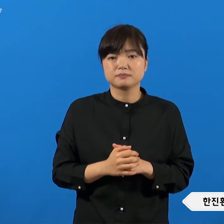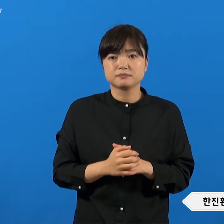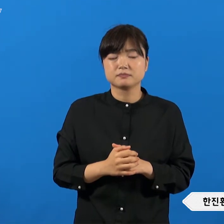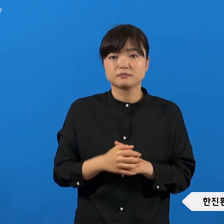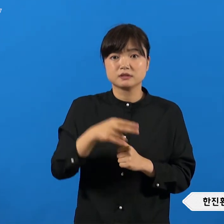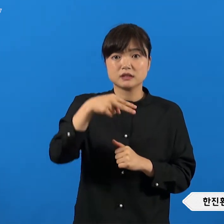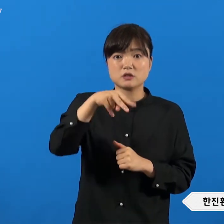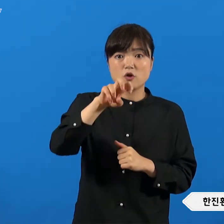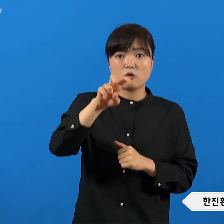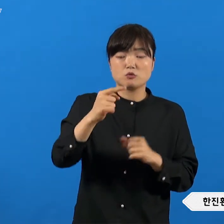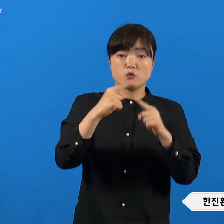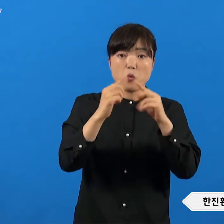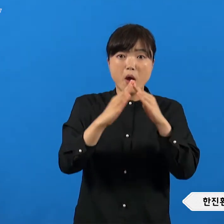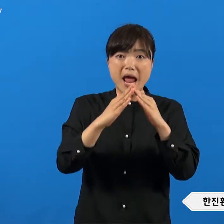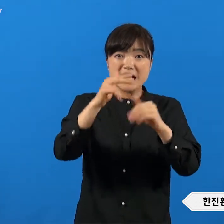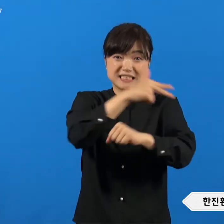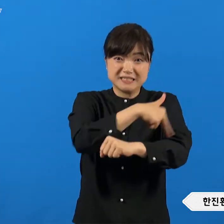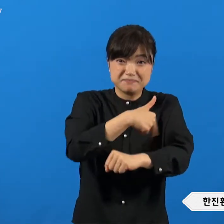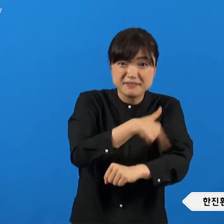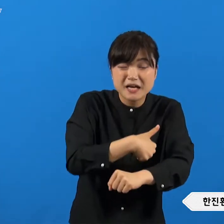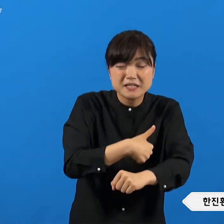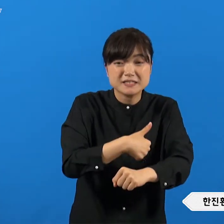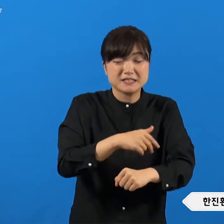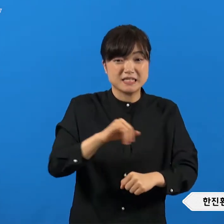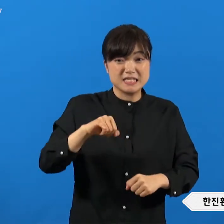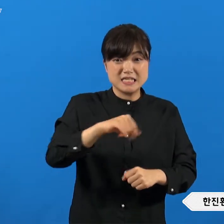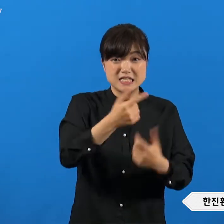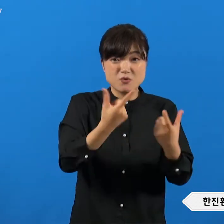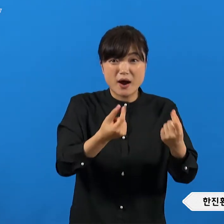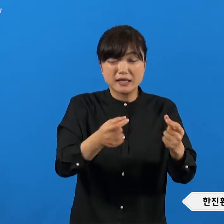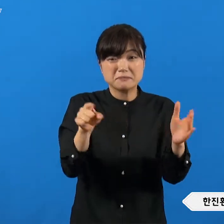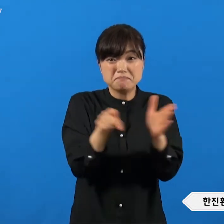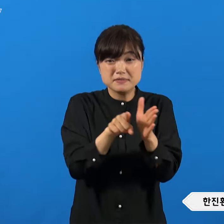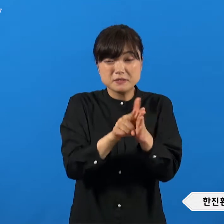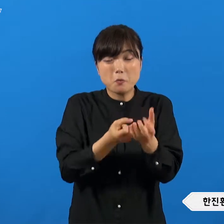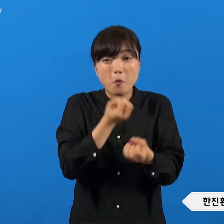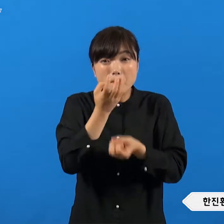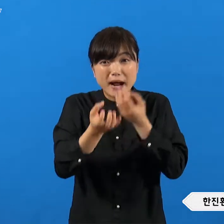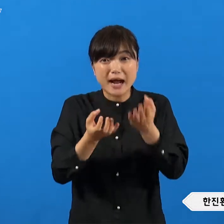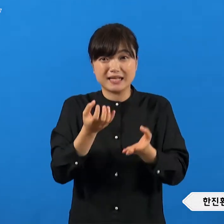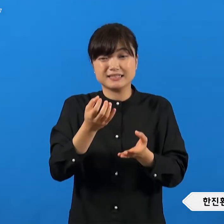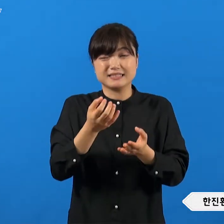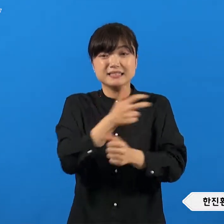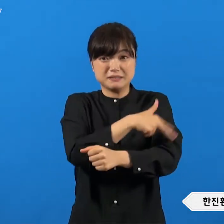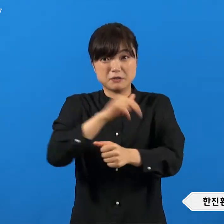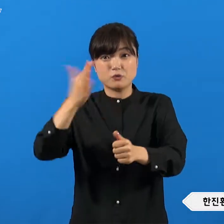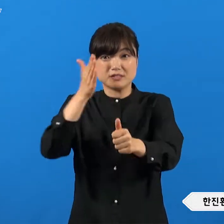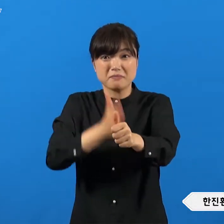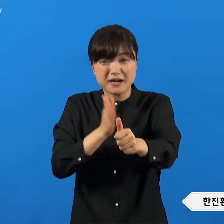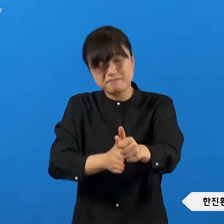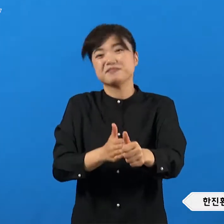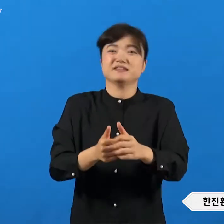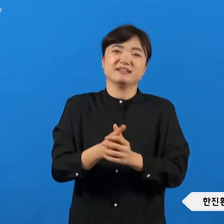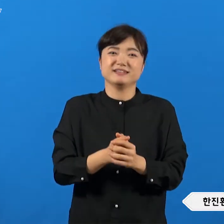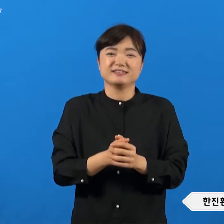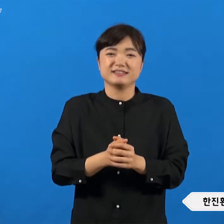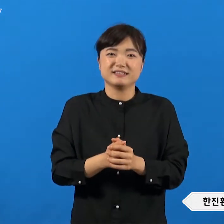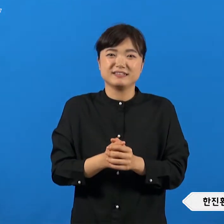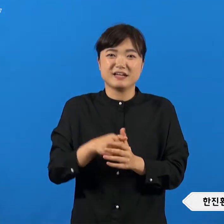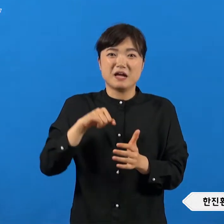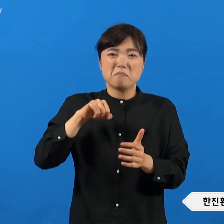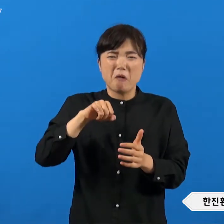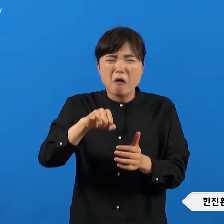우리 서문교회 집사님들 다 버러지 집사님 되시기를 바랍니다. 권사님들 다 버러지 권사님